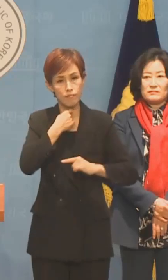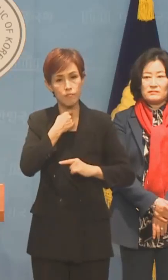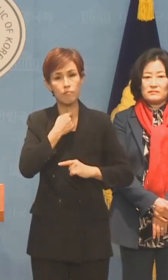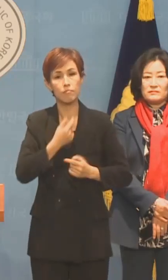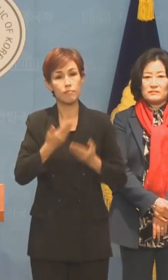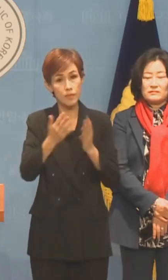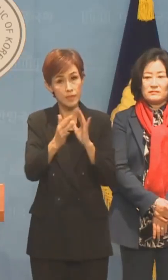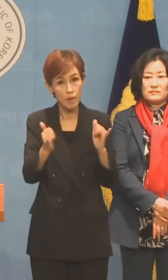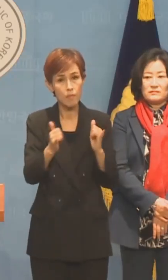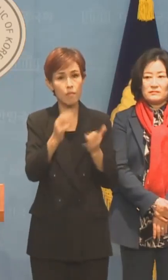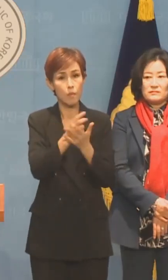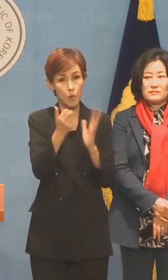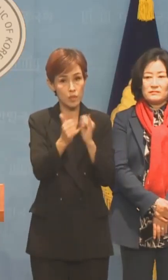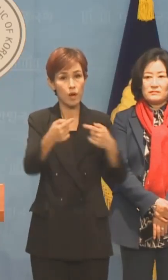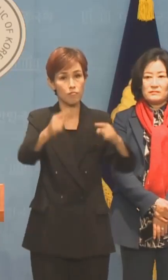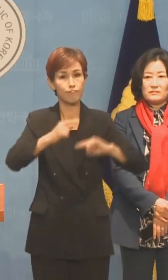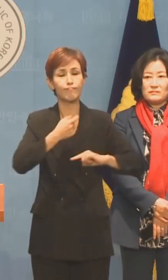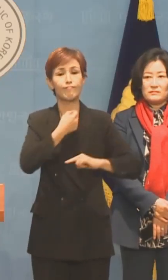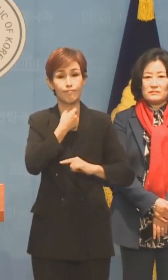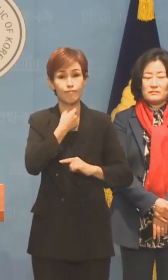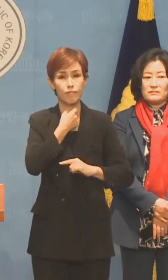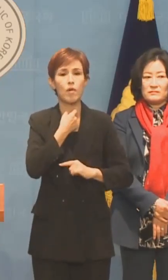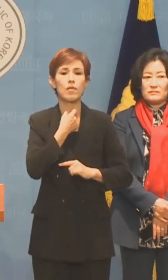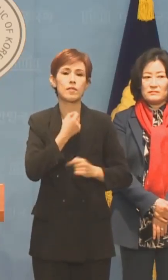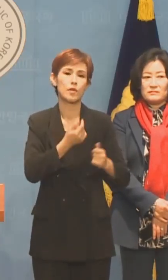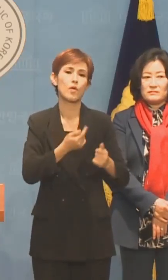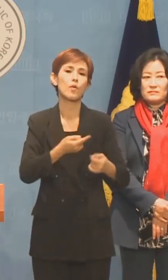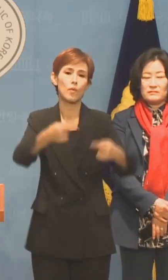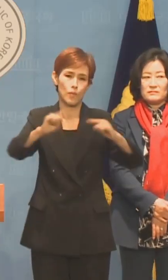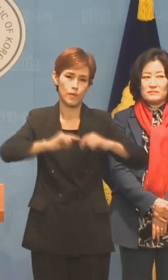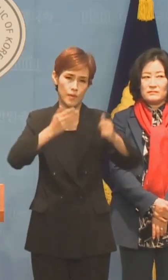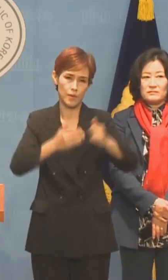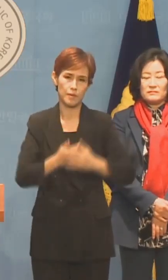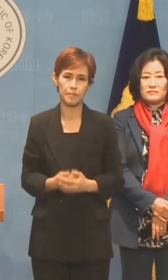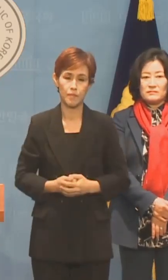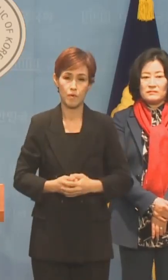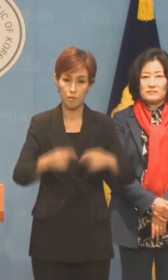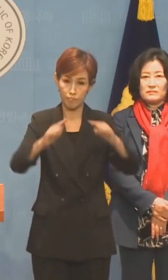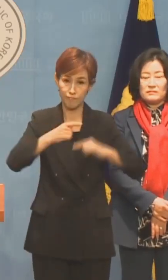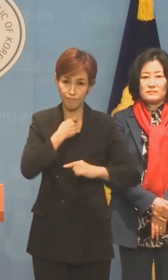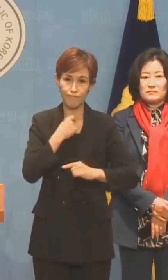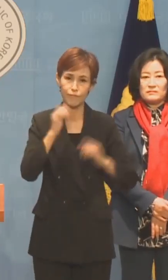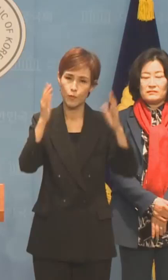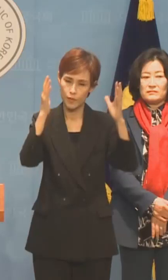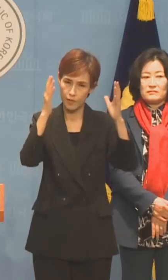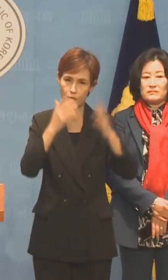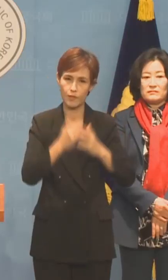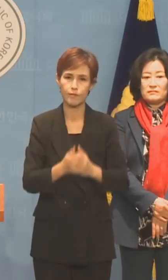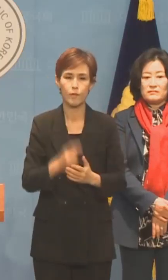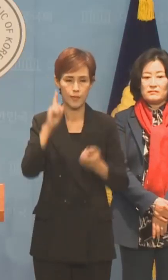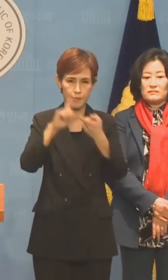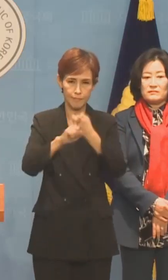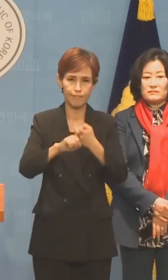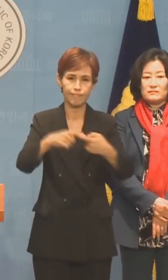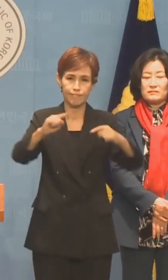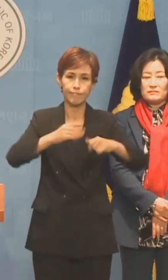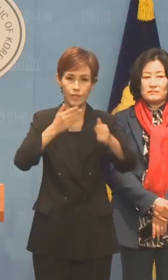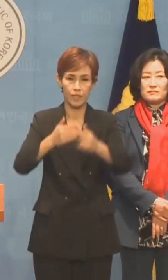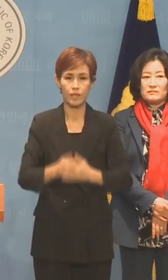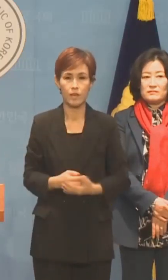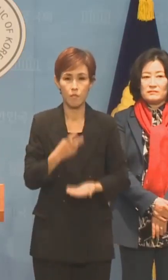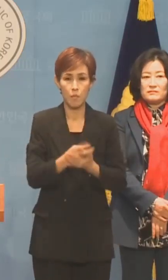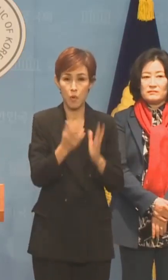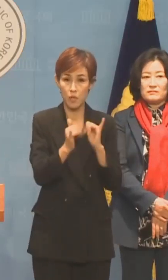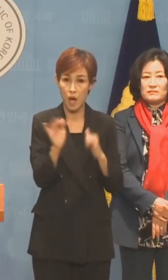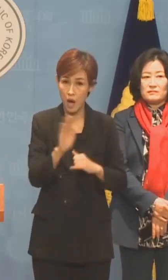모집하고 있습니다. 참여를 원하시는 국민들은 언제든지 환영하오니 많은 관심과 참여를 부탁드립니다. 꼭 변호사가